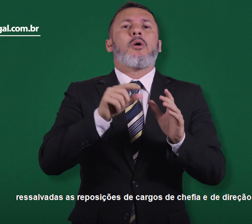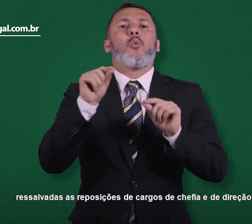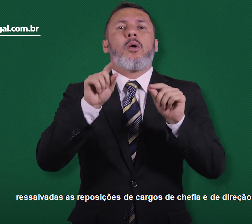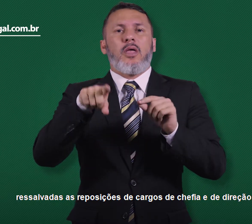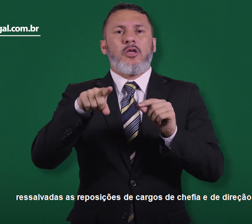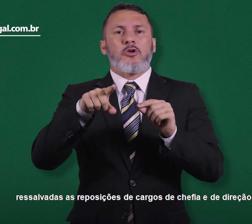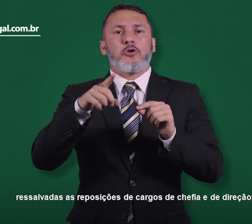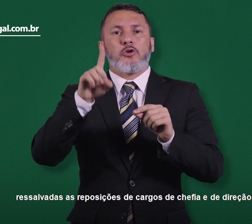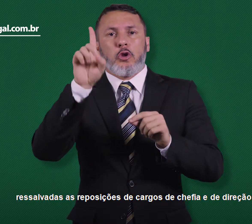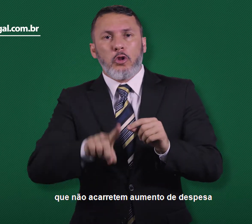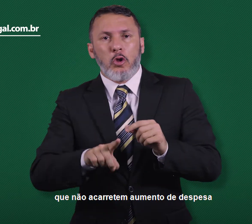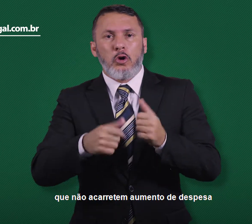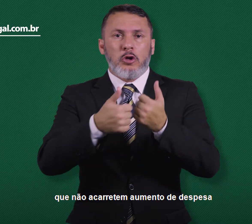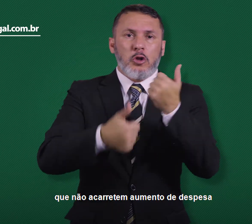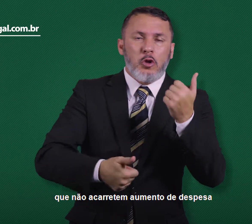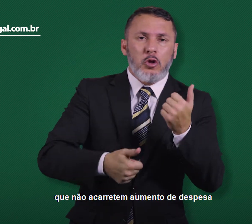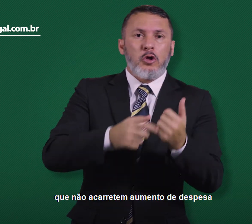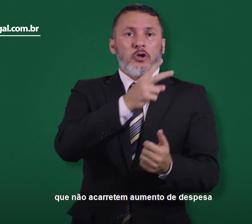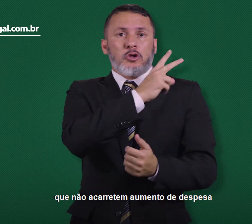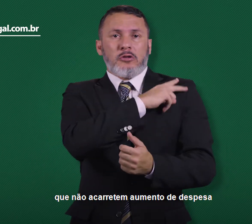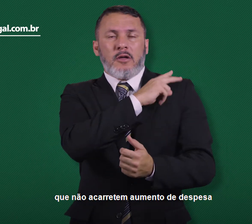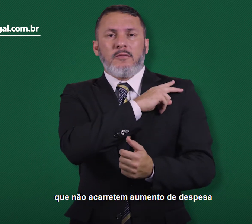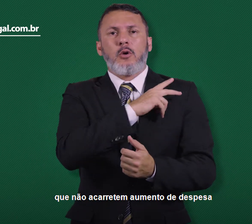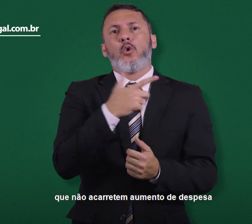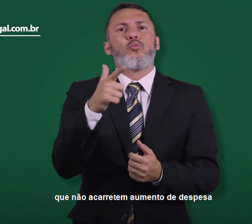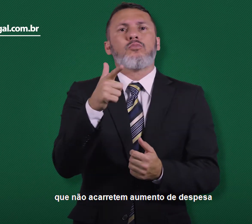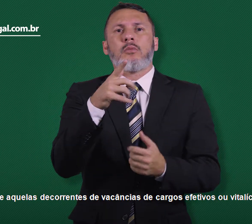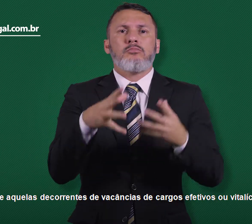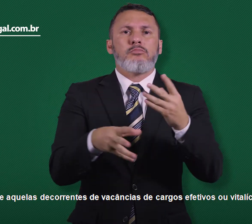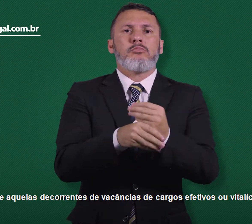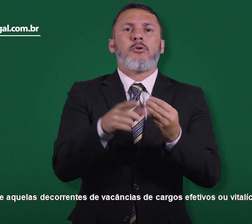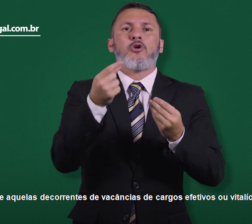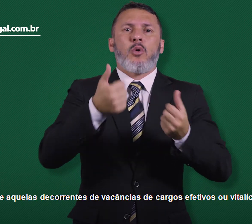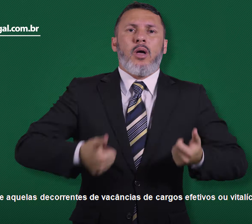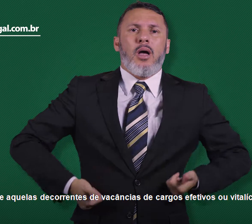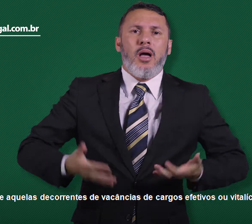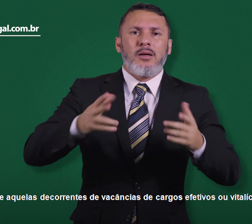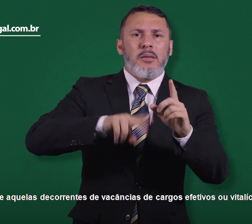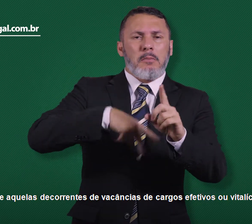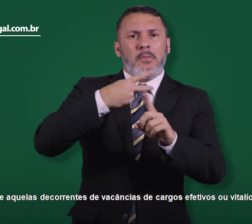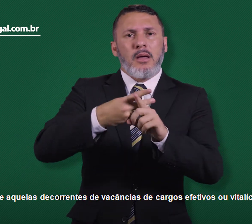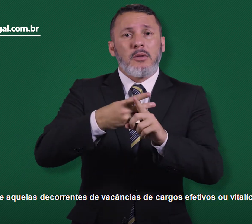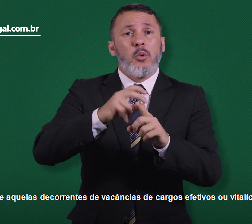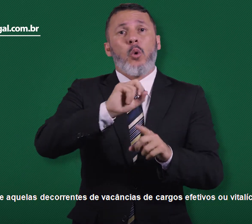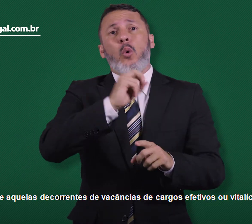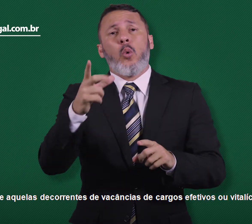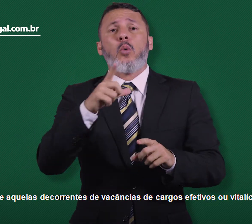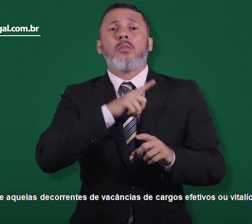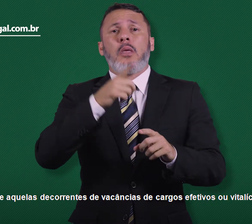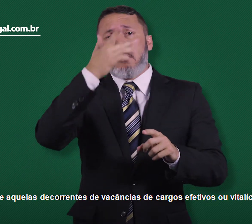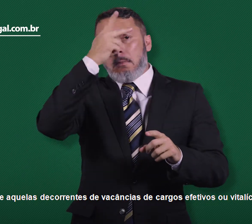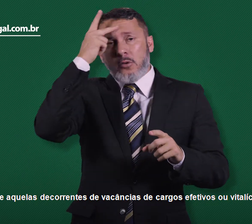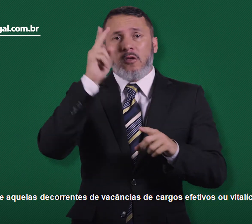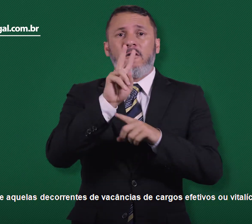de direção, que não acarretem aumento de despesa e aquelas decorrentes de vacâncias de cargos efetivos